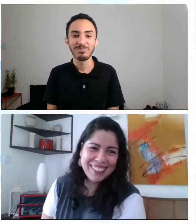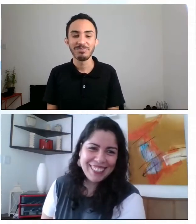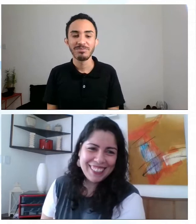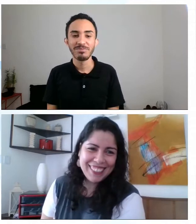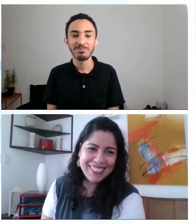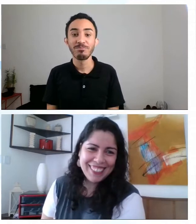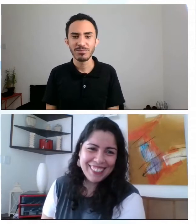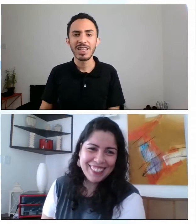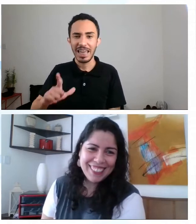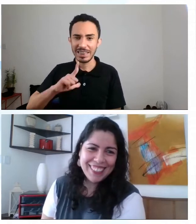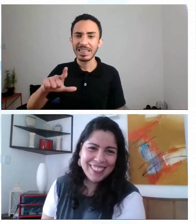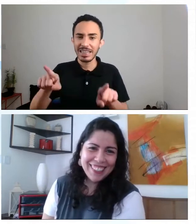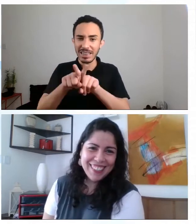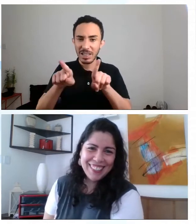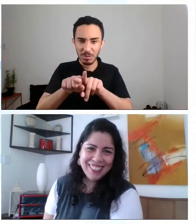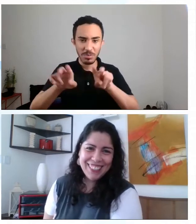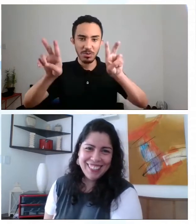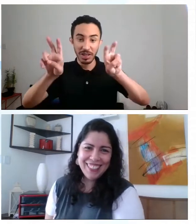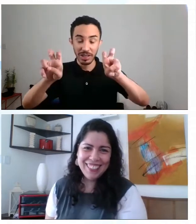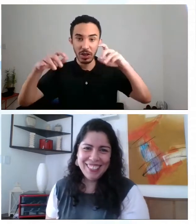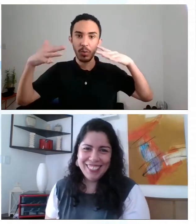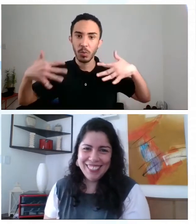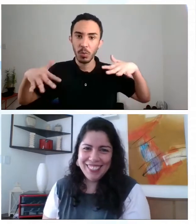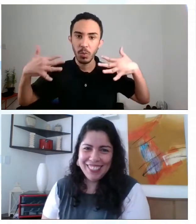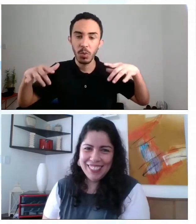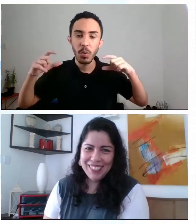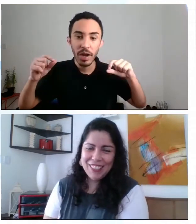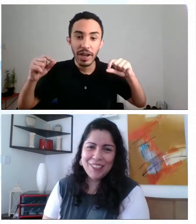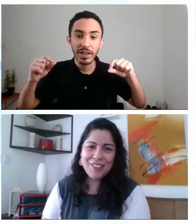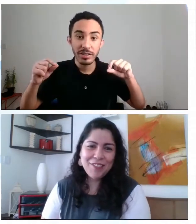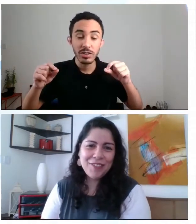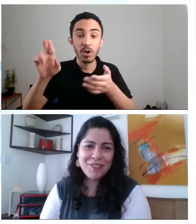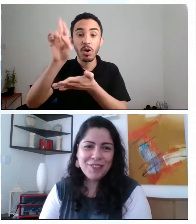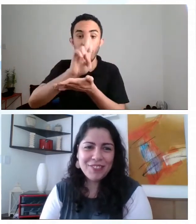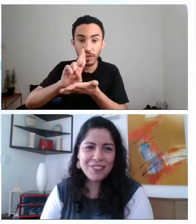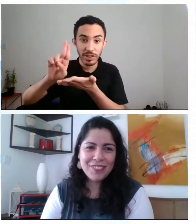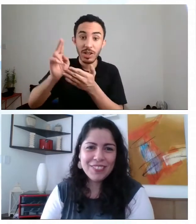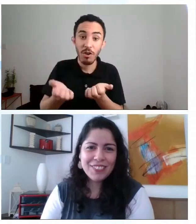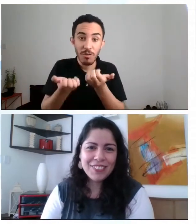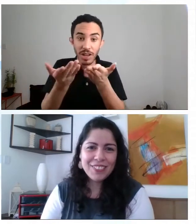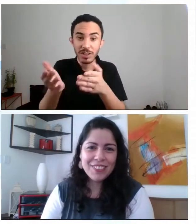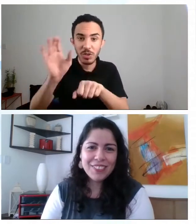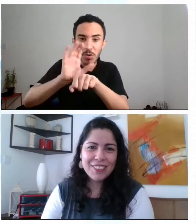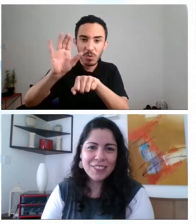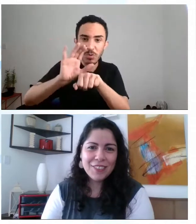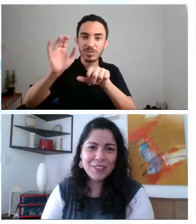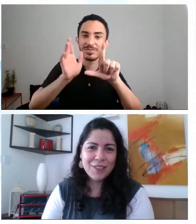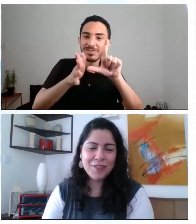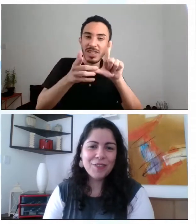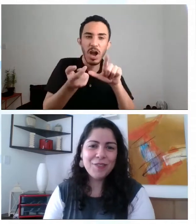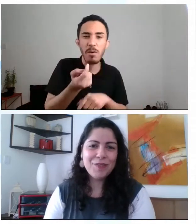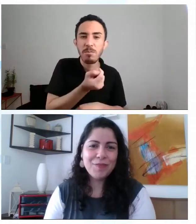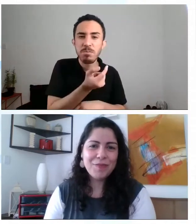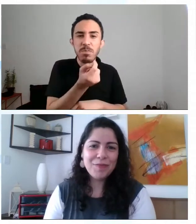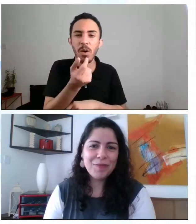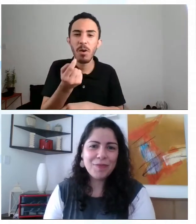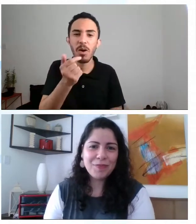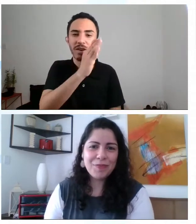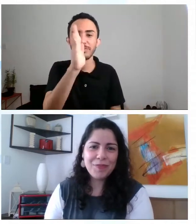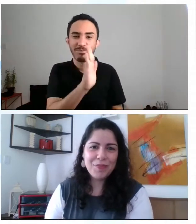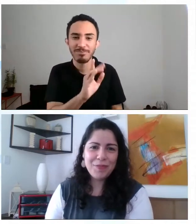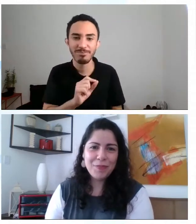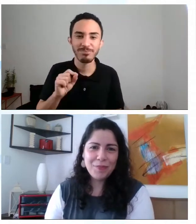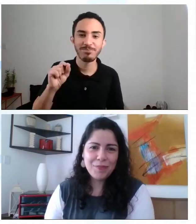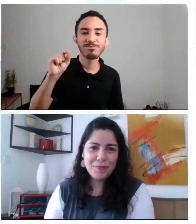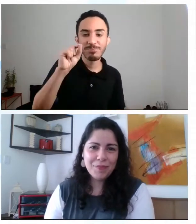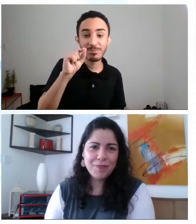E ainda existe uma questão que é bastante forte, é que são poucas as universidades que oferecem esse curso. Então,